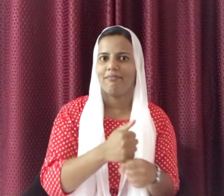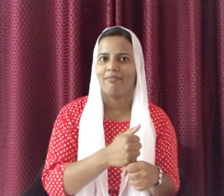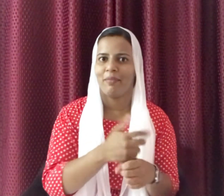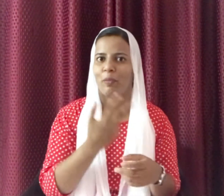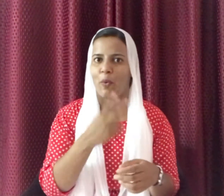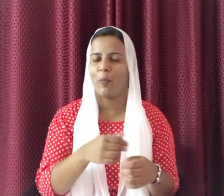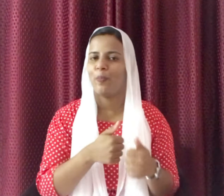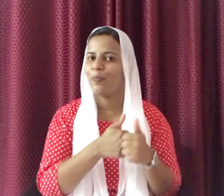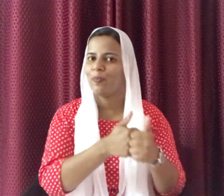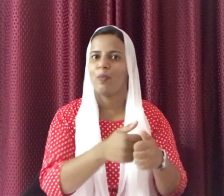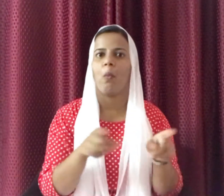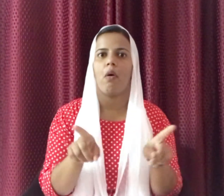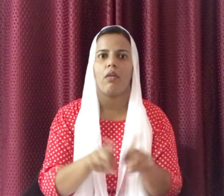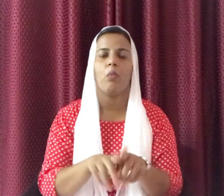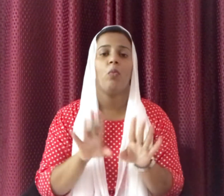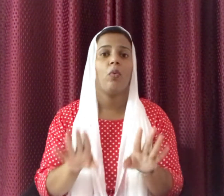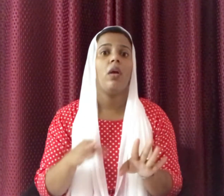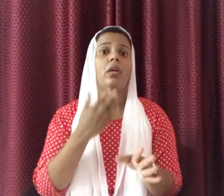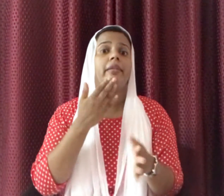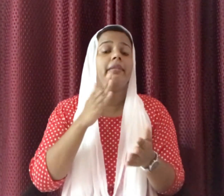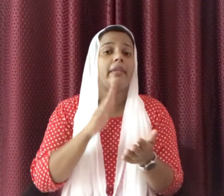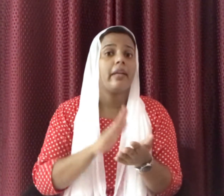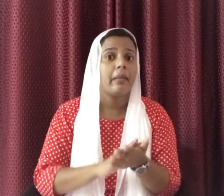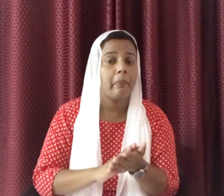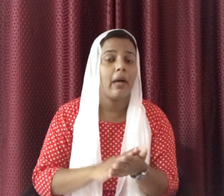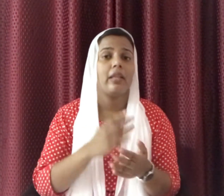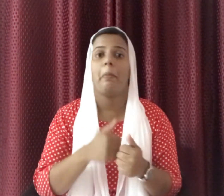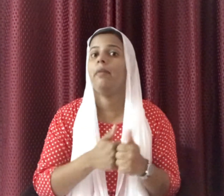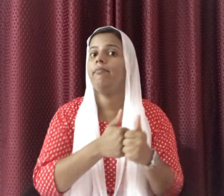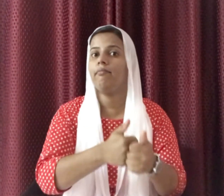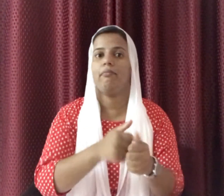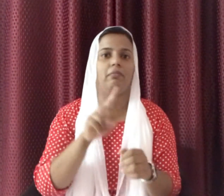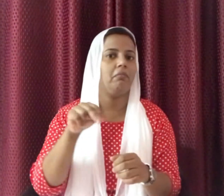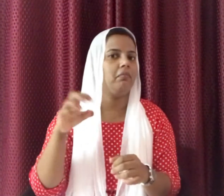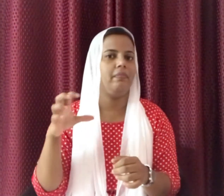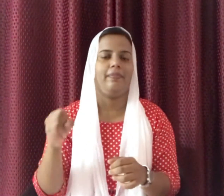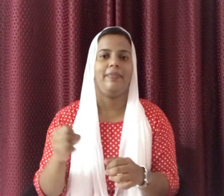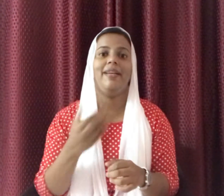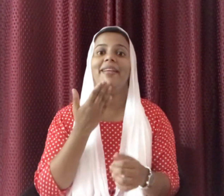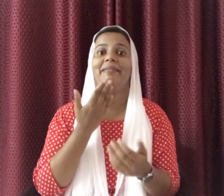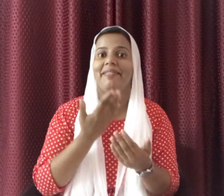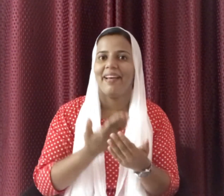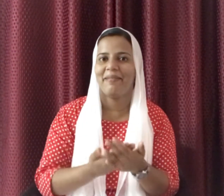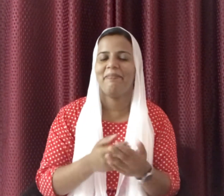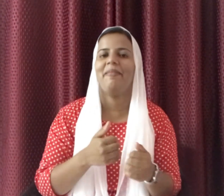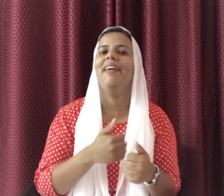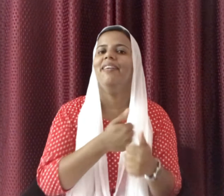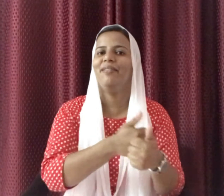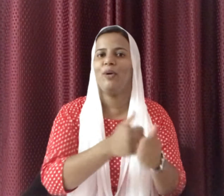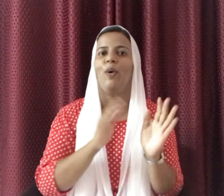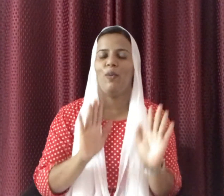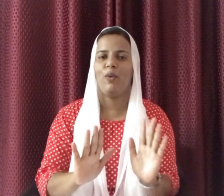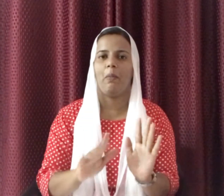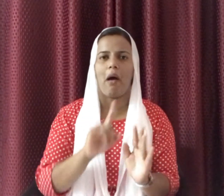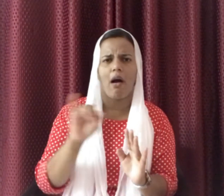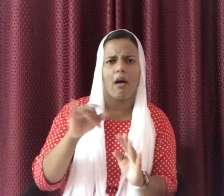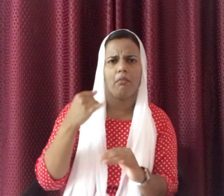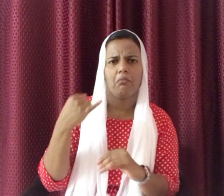പറയുക, നിങ്ങൾ തിന്മയെ അനുകരിക്കരുത്, നന്മ മാത്രമേ അനുകരിക്കാവുള്ളൂ. അല്ലെങ്കിൽ ആരെങ്കിലും തിന്മ ചെയ്യുന്ന കണ്ടിട്ട്, അല്ലോ, അവർ തിന്മ